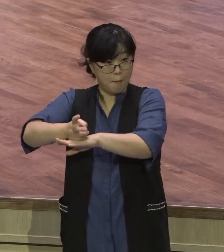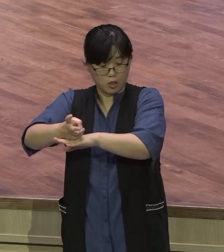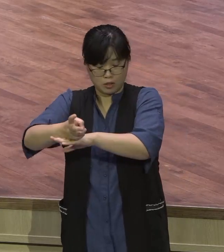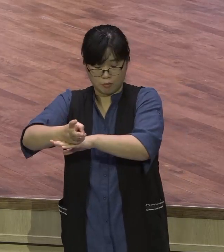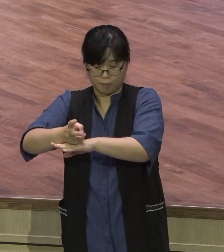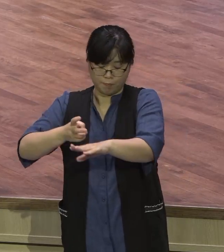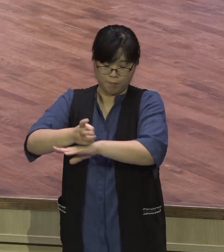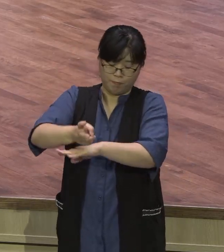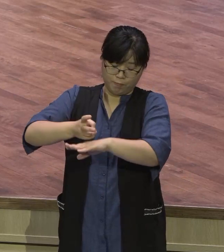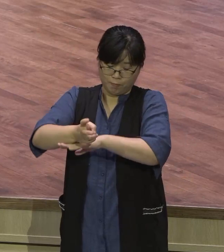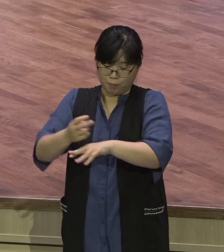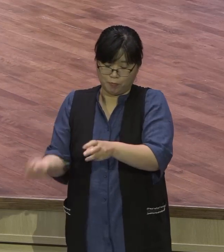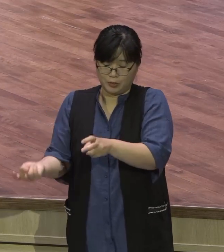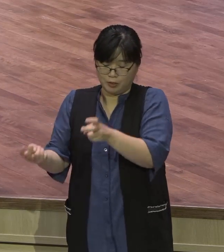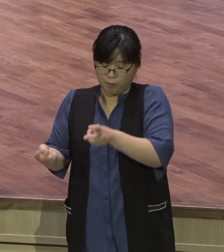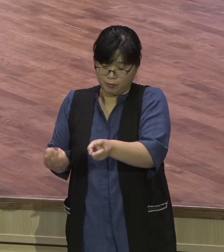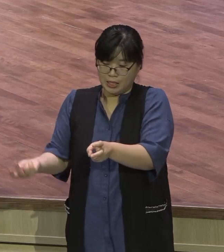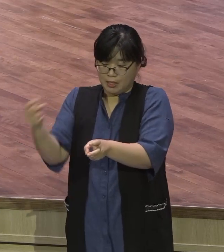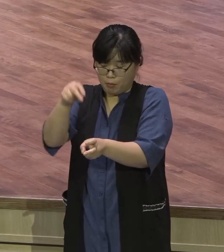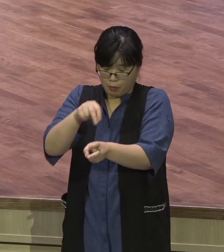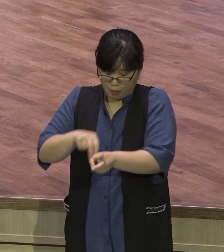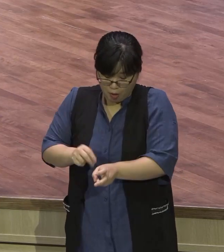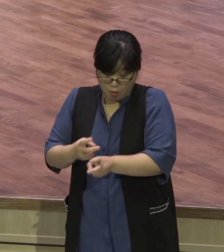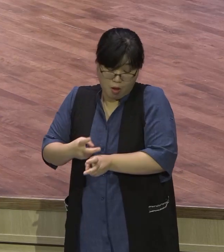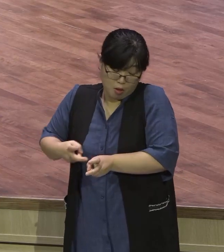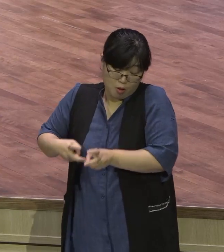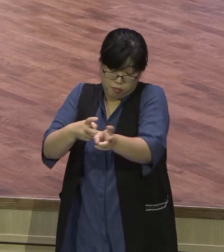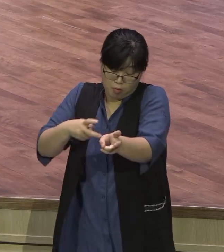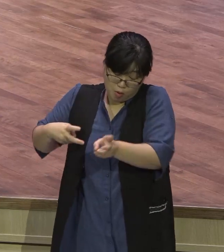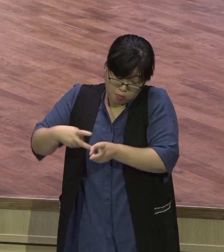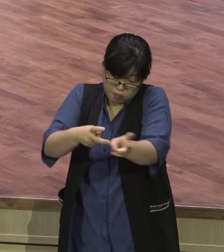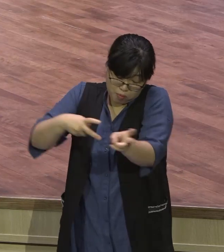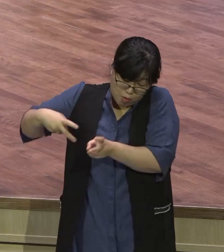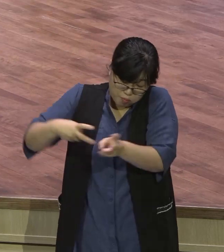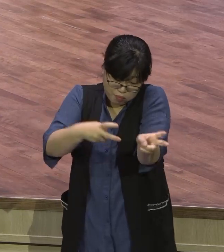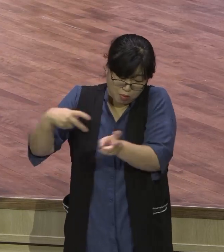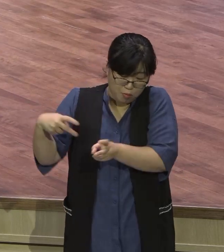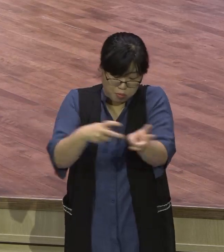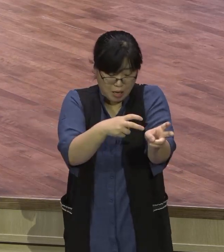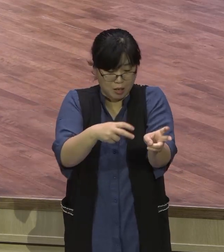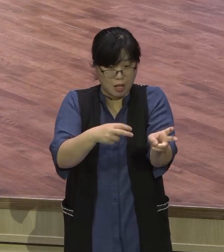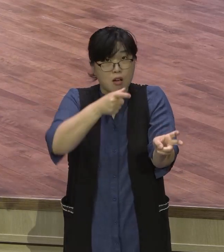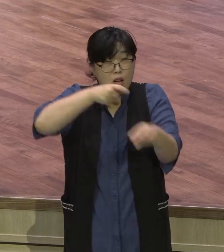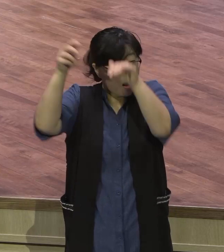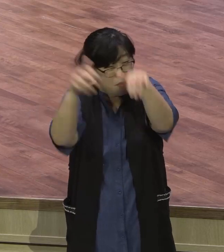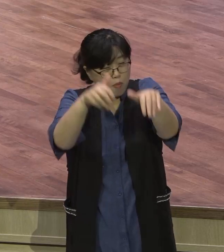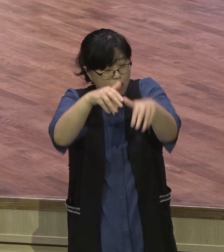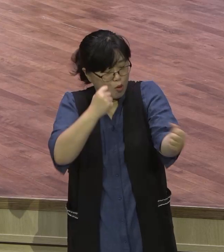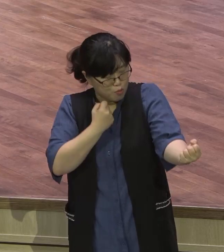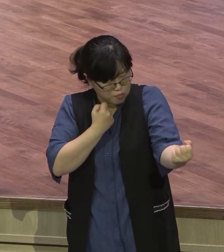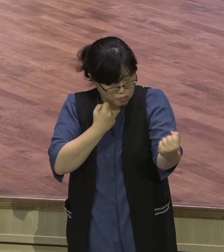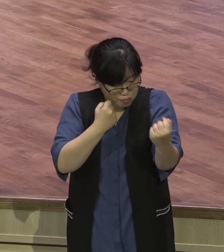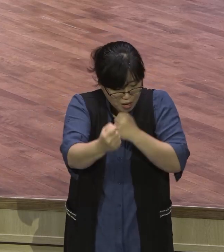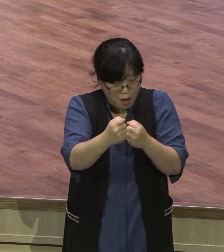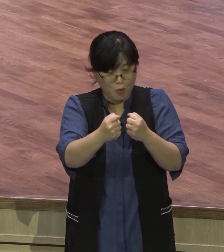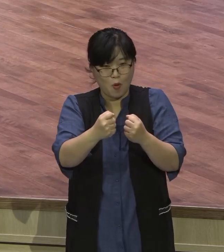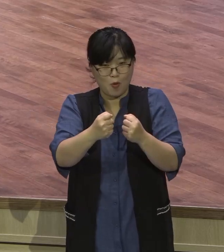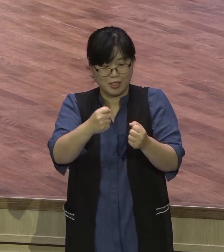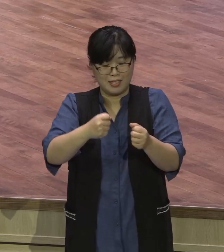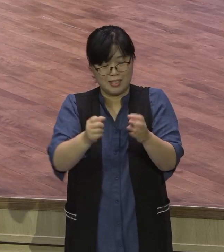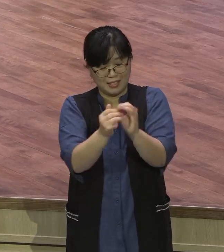템플 스테이를 하는지 하던 비가 그렇게 억수같이 오는데도 그렇게 절간을 향해